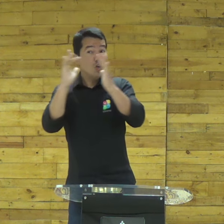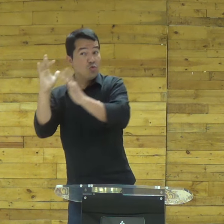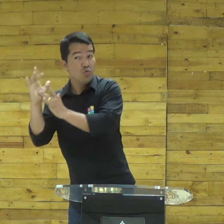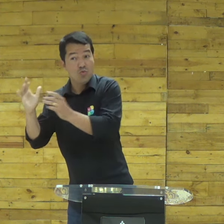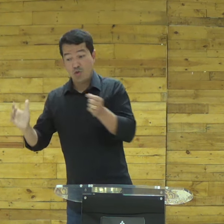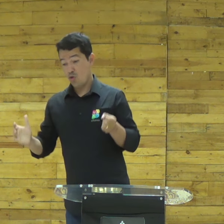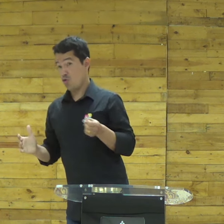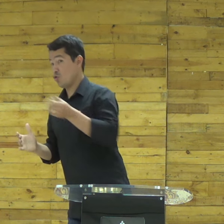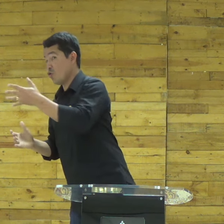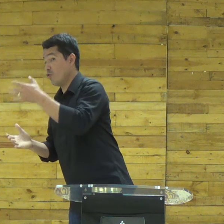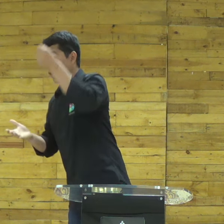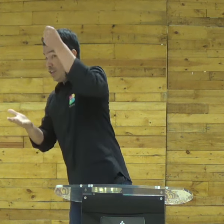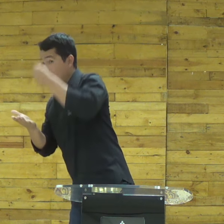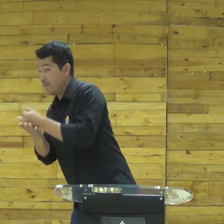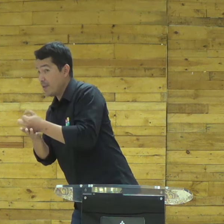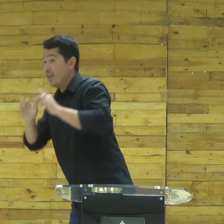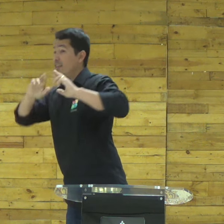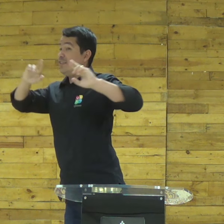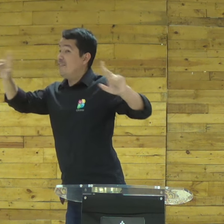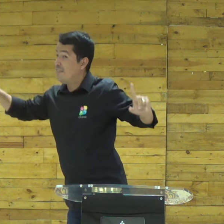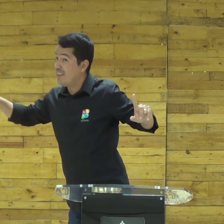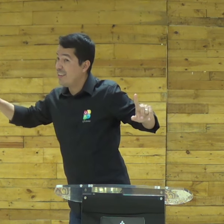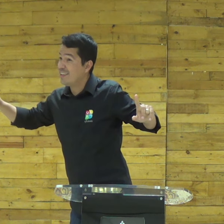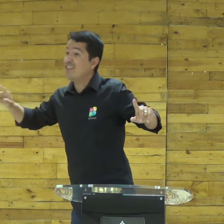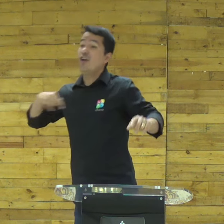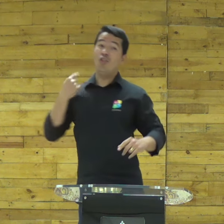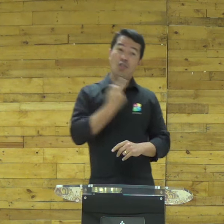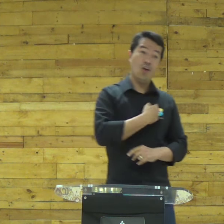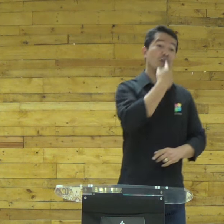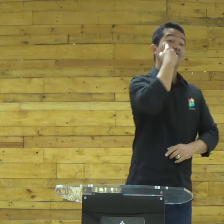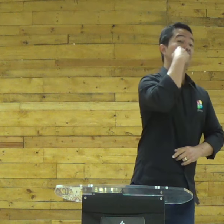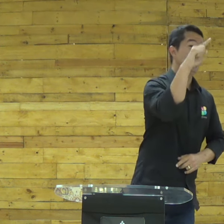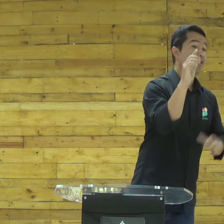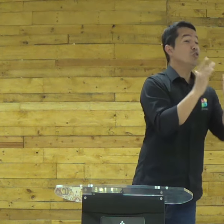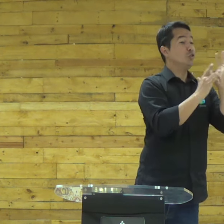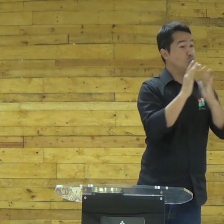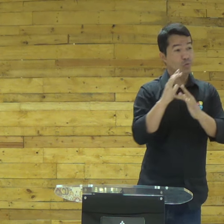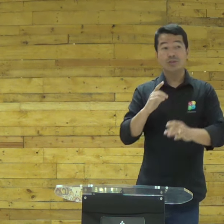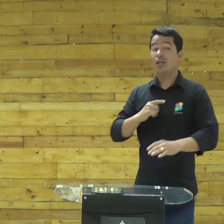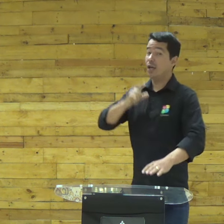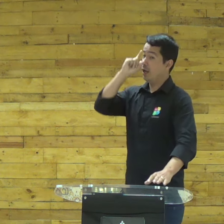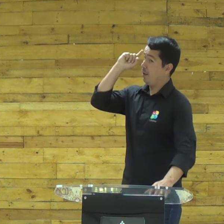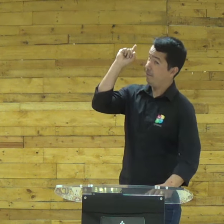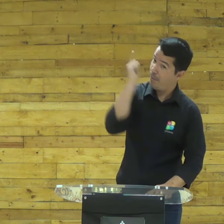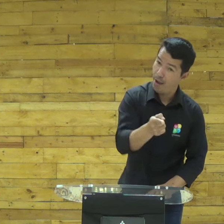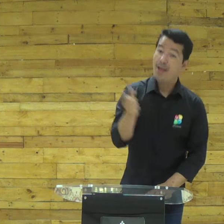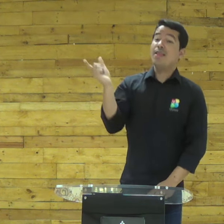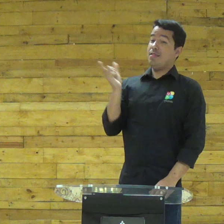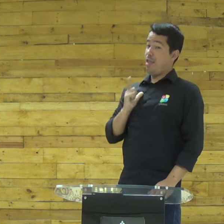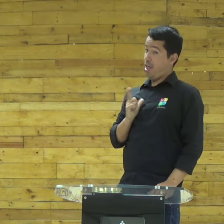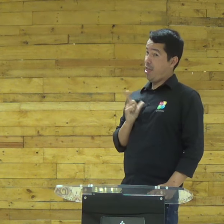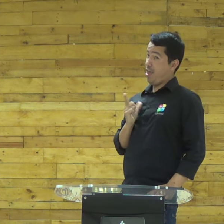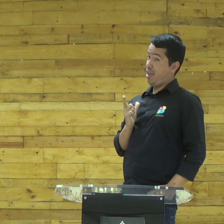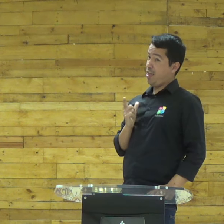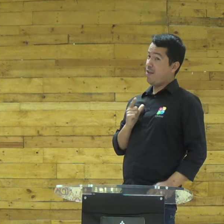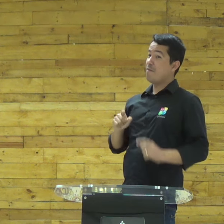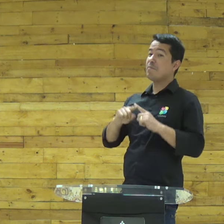Moisés OK agora vamos falar sobre o novo testamento na vida de Jesus algo